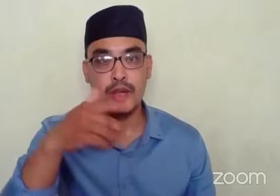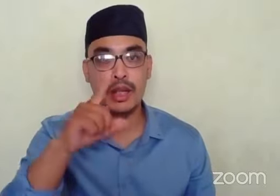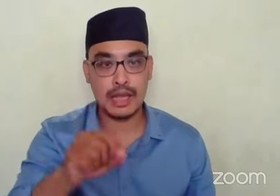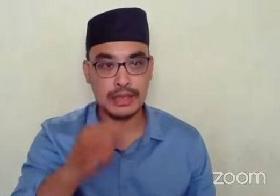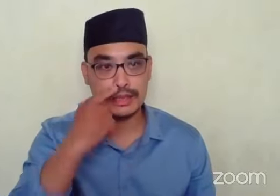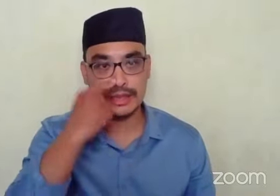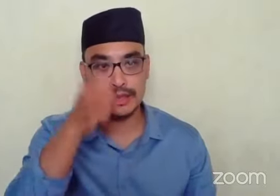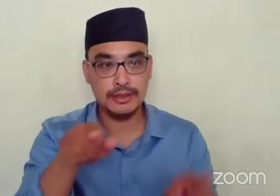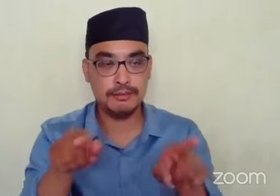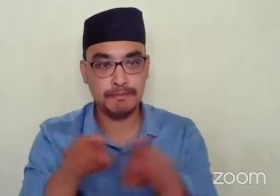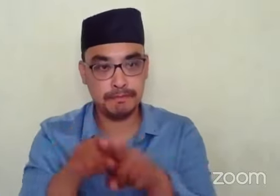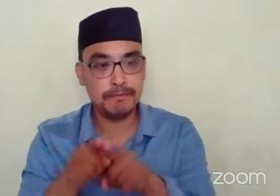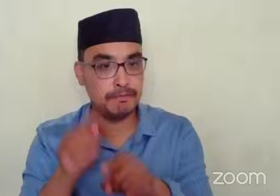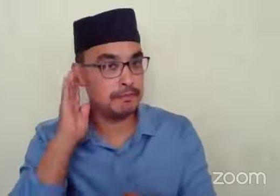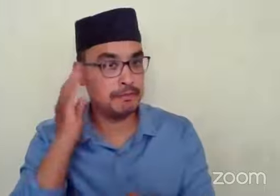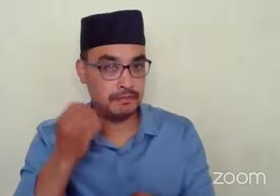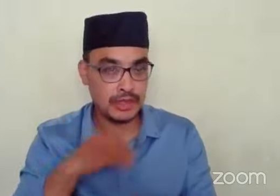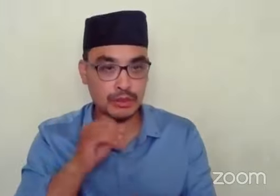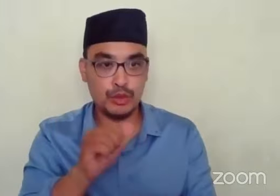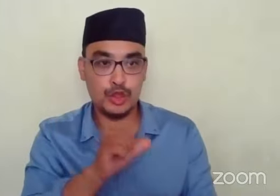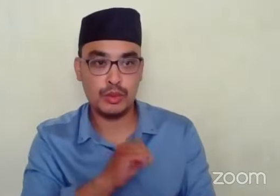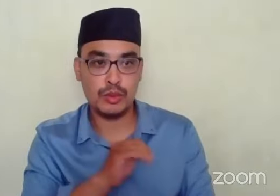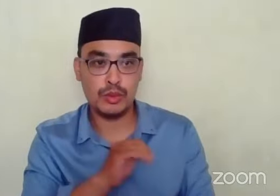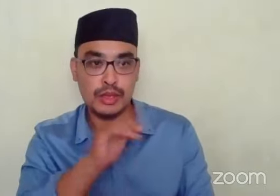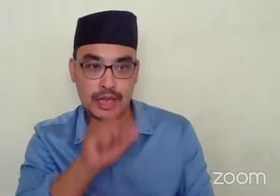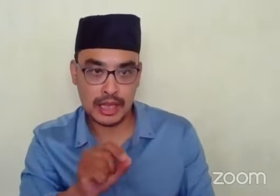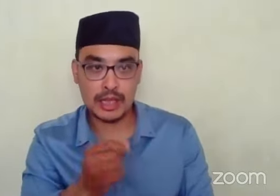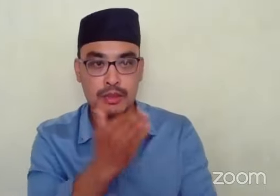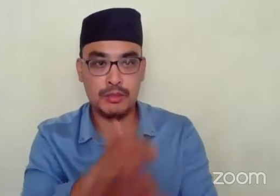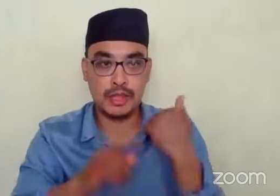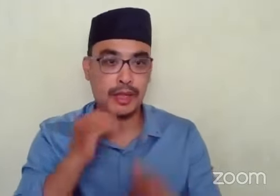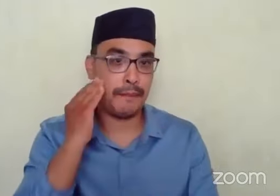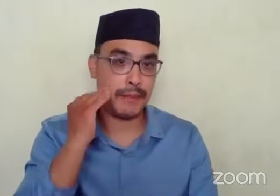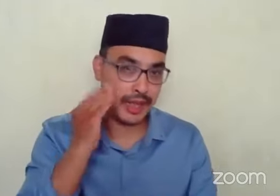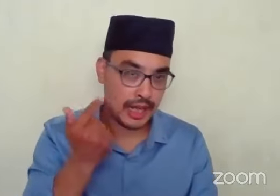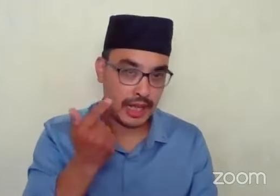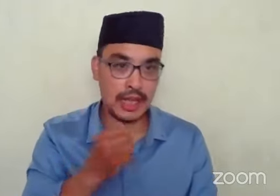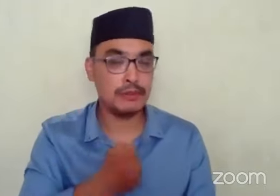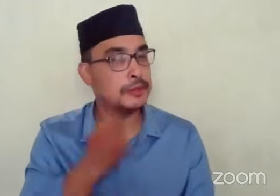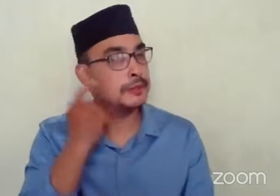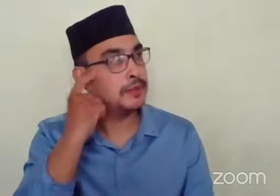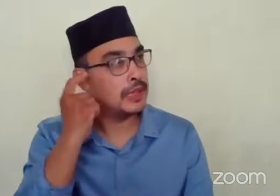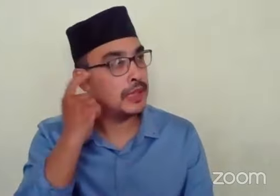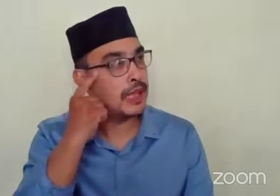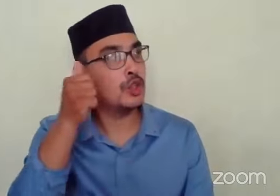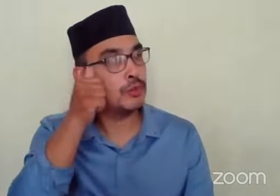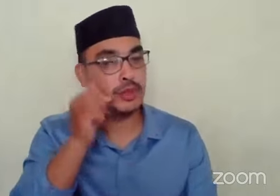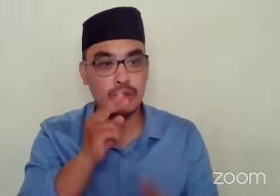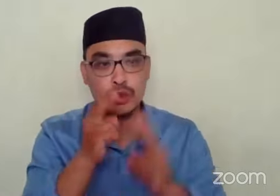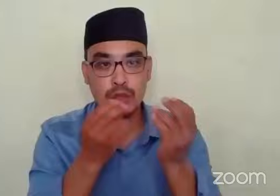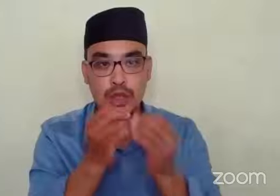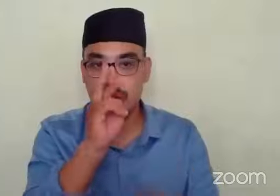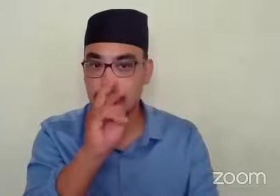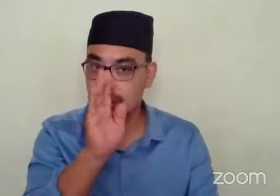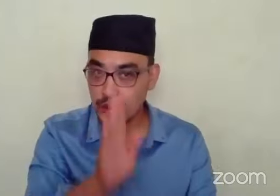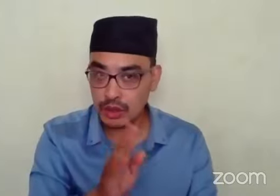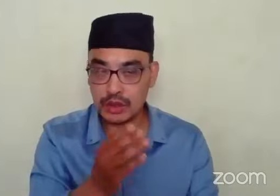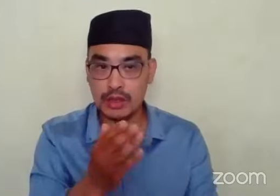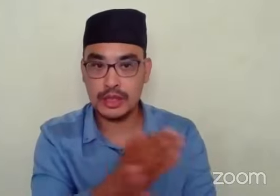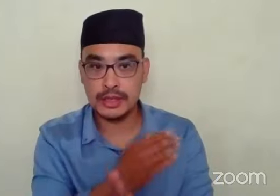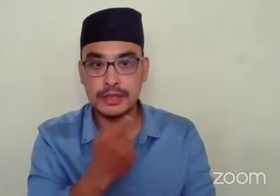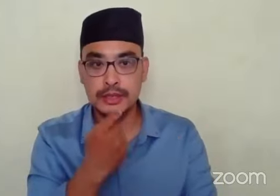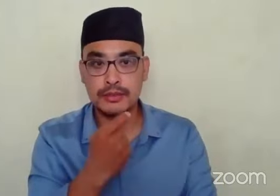भएका महिलाहरूको यौनिकताको कुरा गरिरहेछौँ, यौनिक अभिव्यक्तिको कुरा गरिरहेछौँ होइन, त्यो कुरालाई चाहिँ अनि यो अधिकारकै कुरा